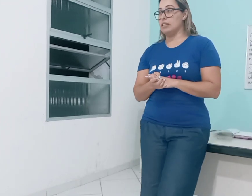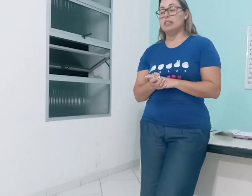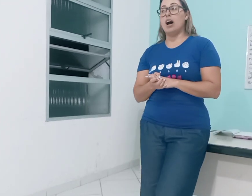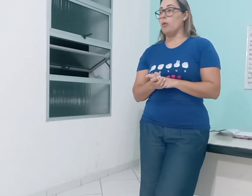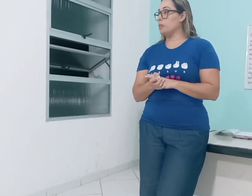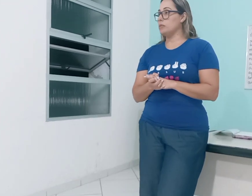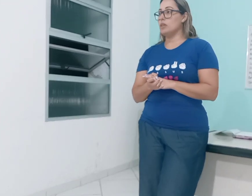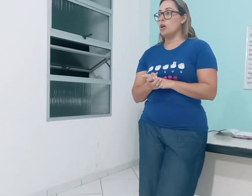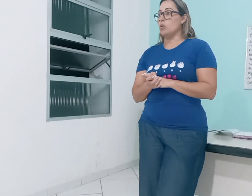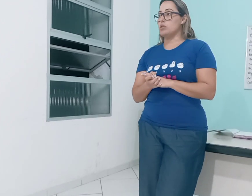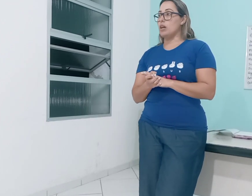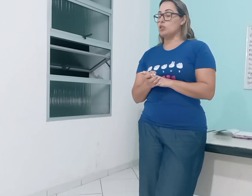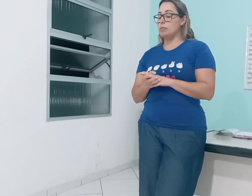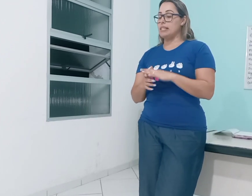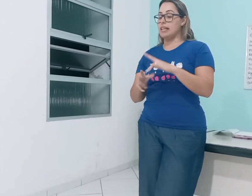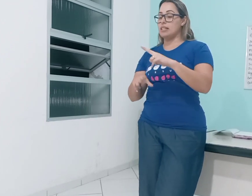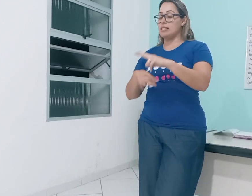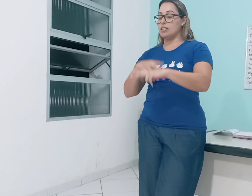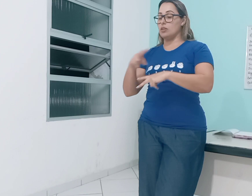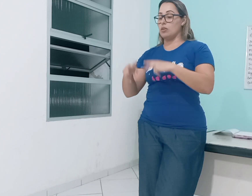Não. O sinal de presente é esse aqui, ó.